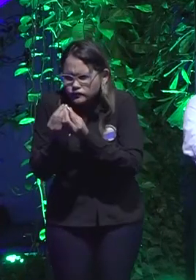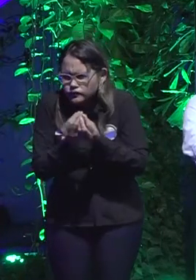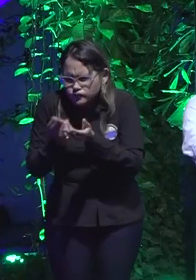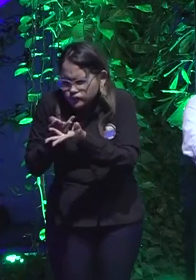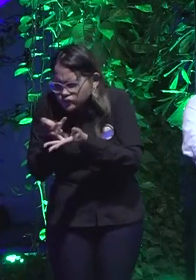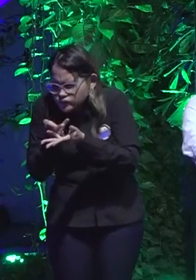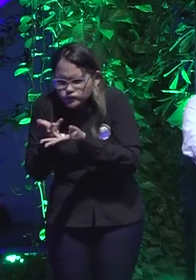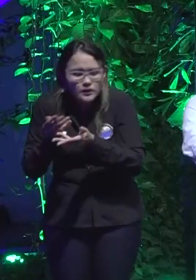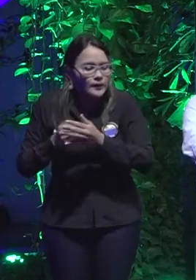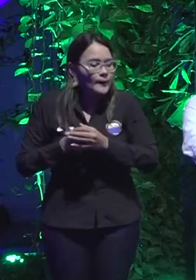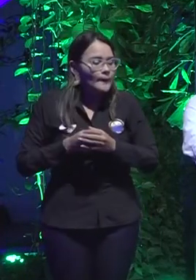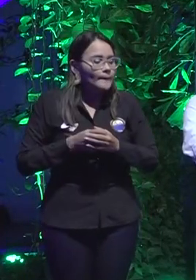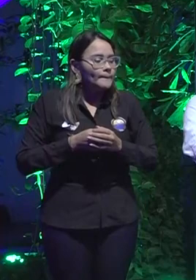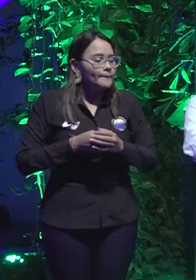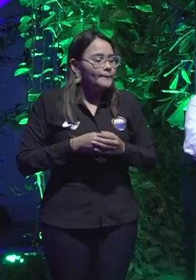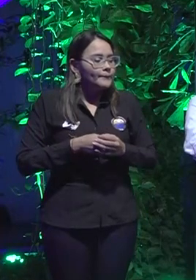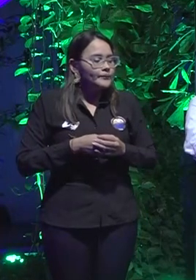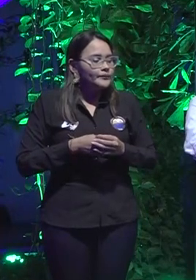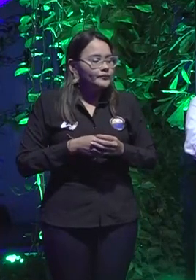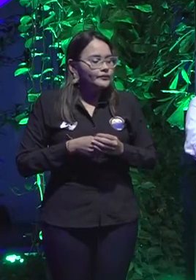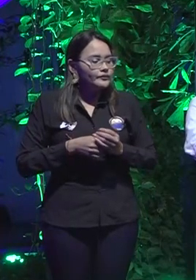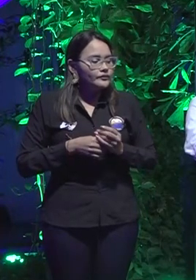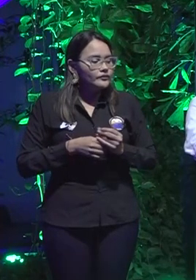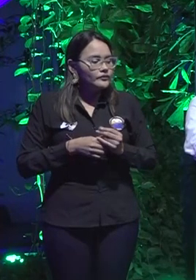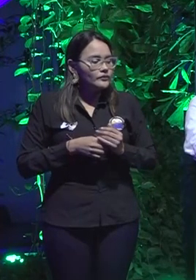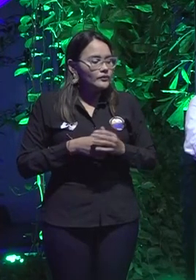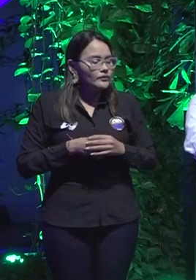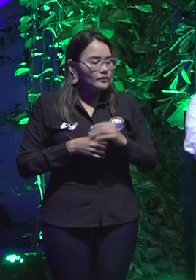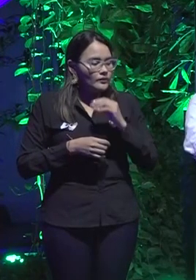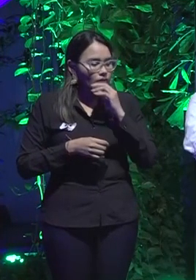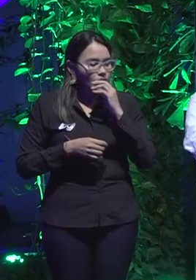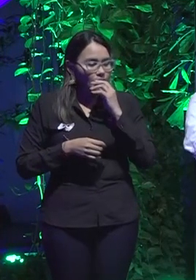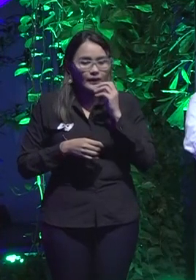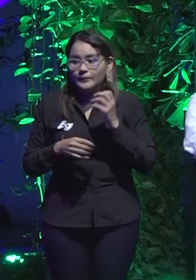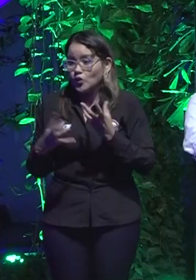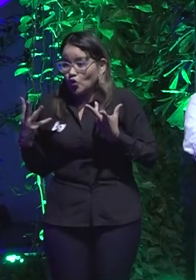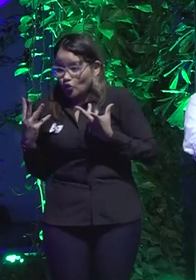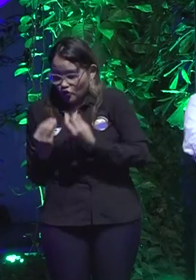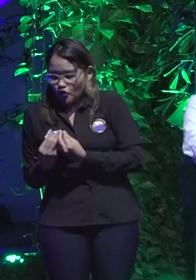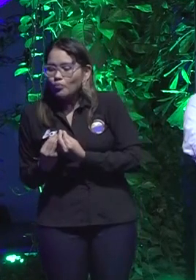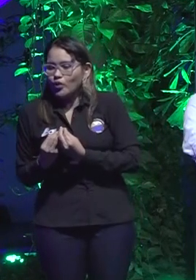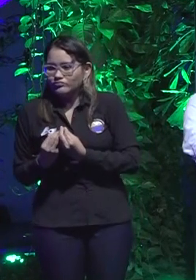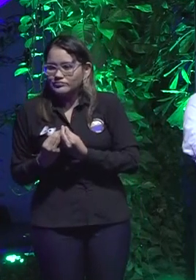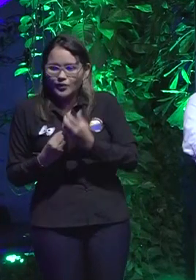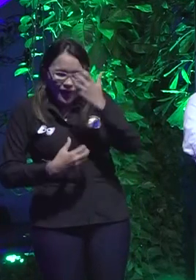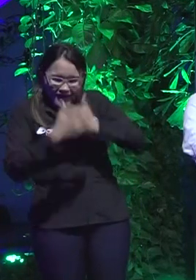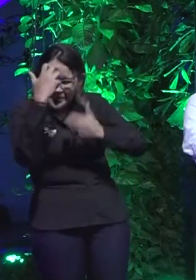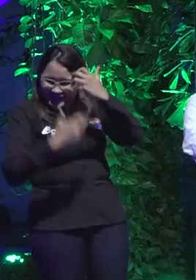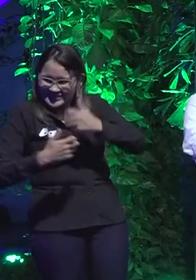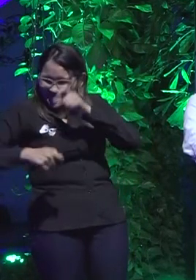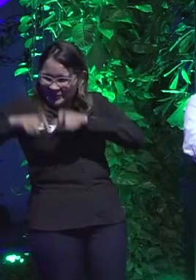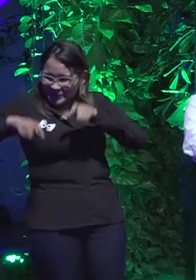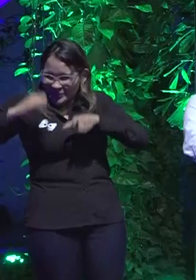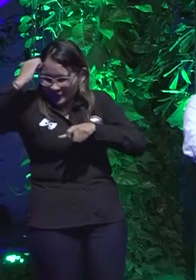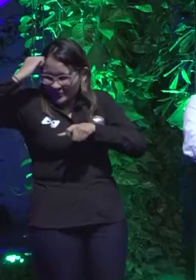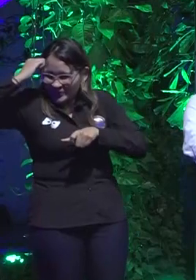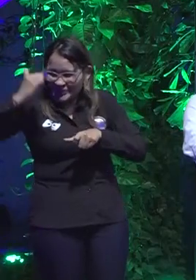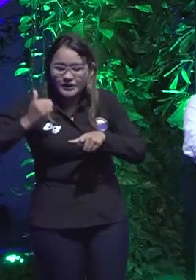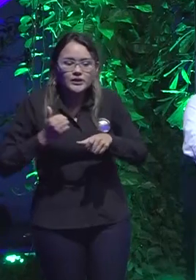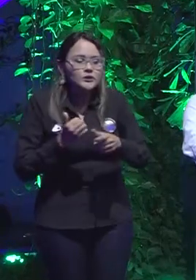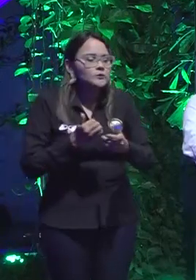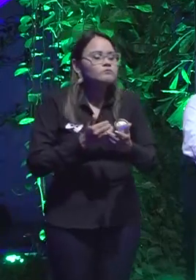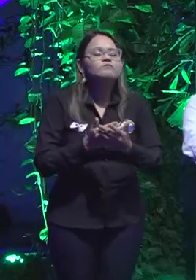final, sigamos, en el cual se recomienda, el equipo de acreditación dice, recomienda otorgar